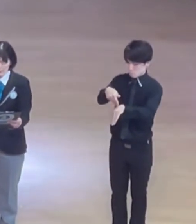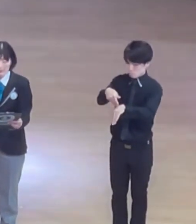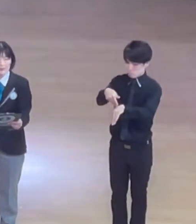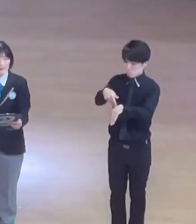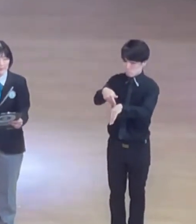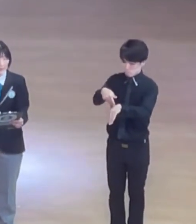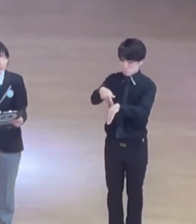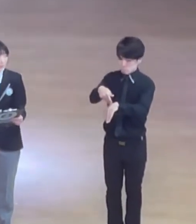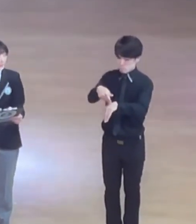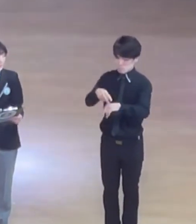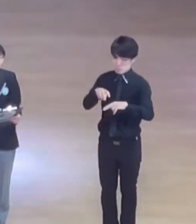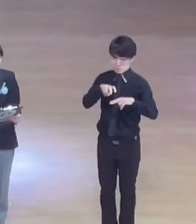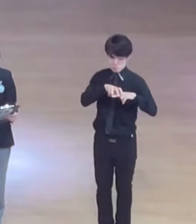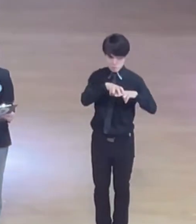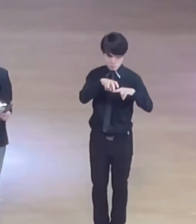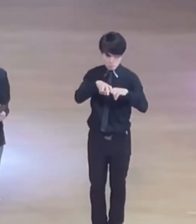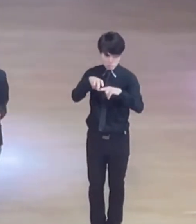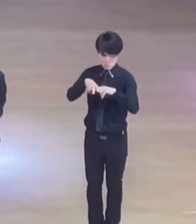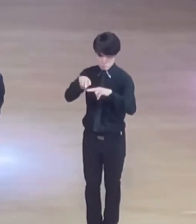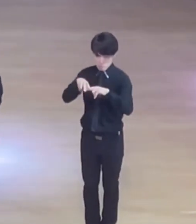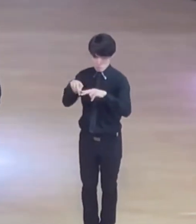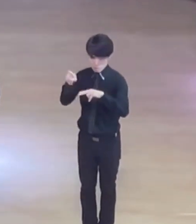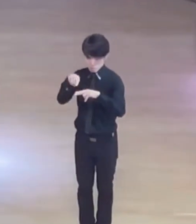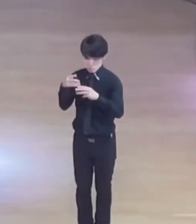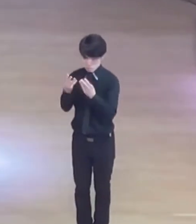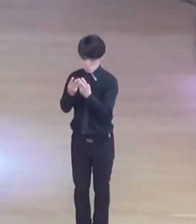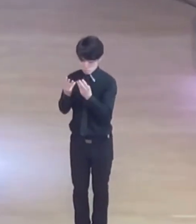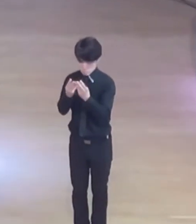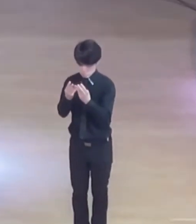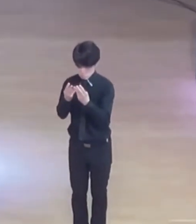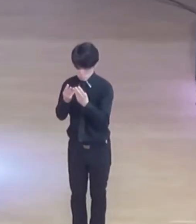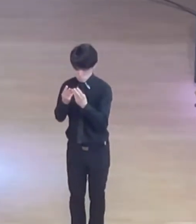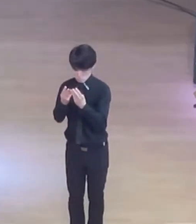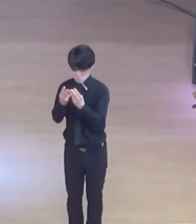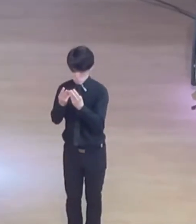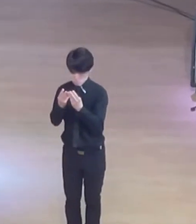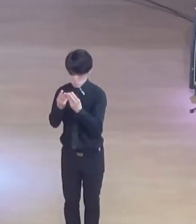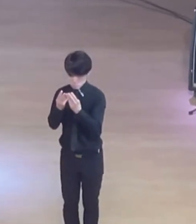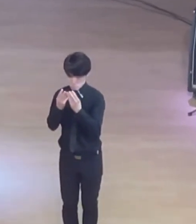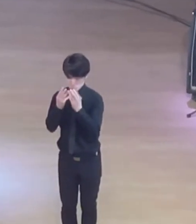に参加した人数は